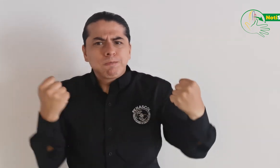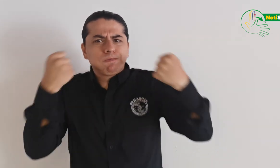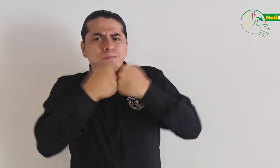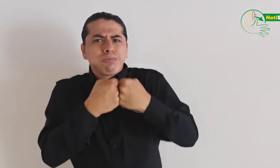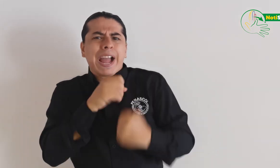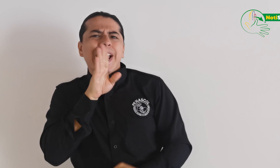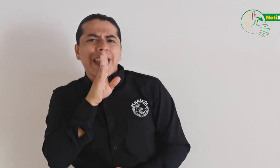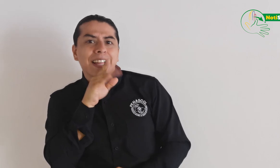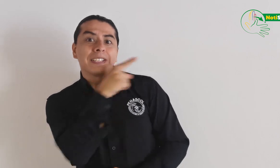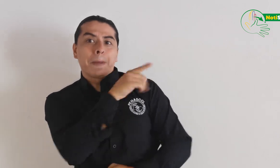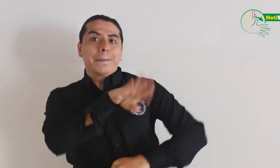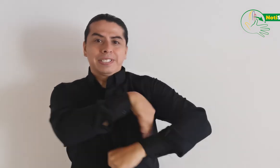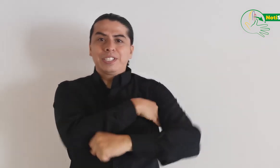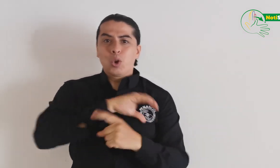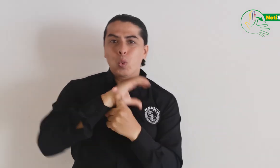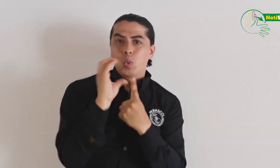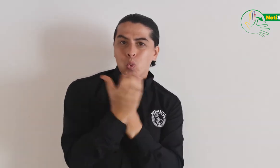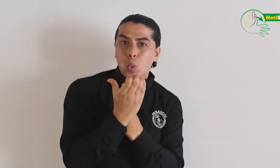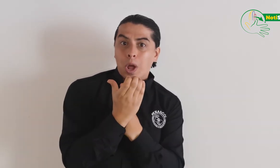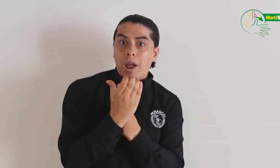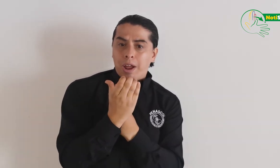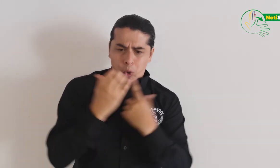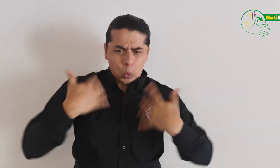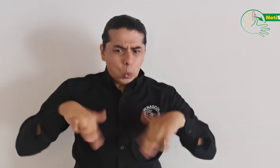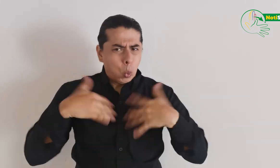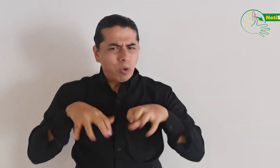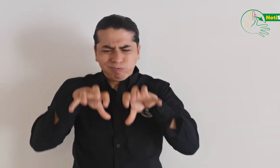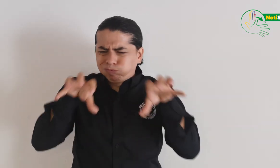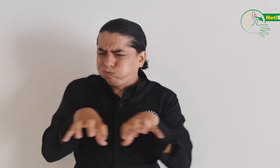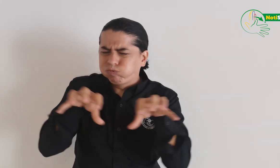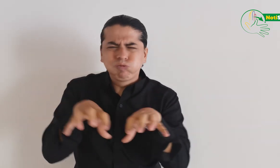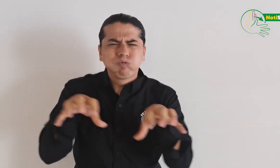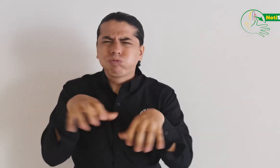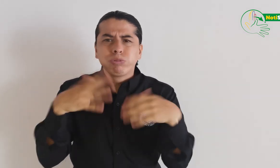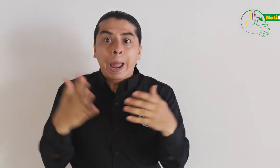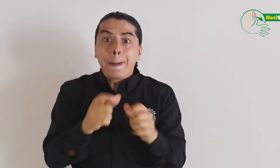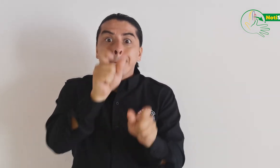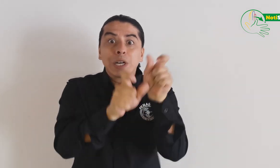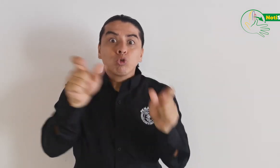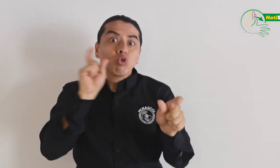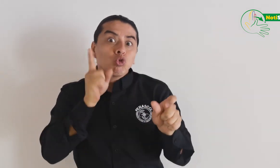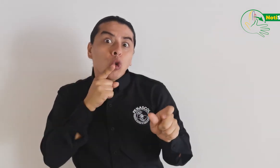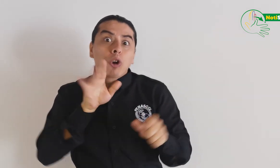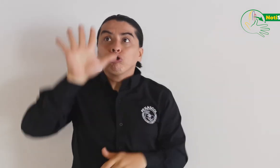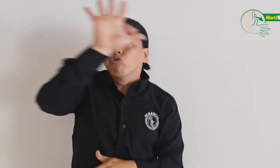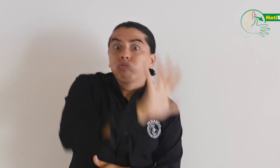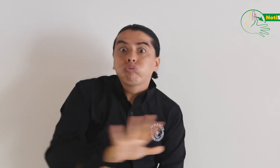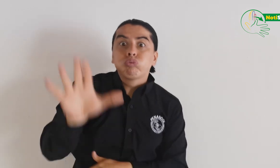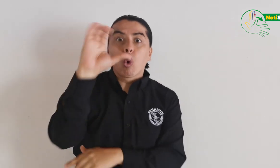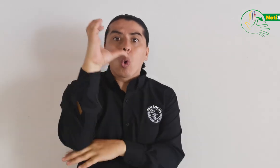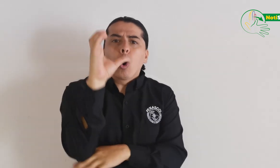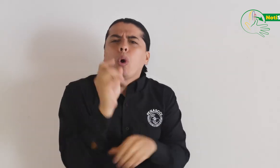FENASCOL el año pasado realizó un convenio con el Ministerio de Cultura en donde desarrollamos diferentes actividades y